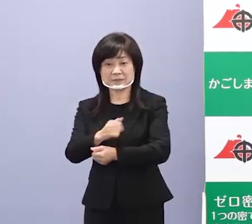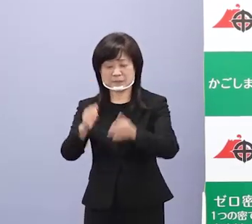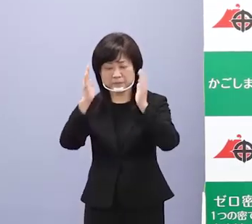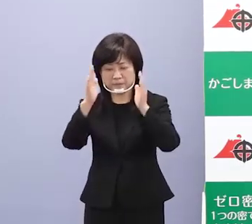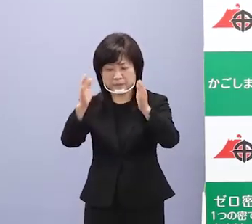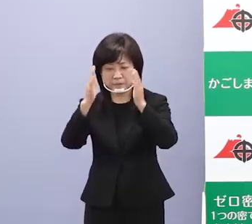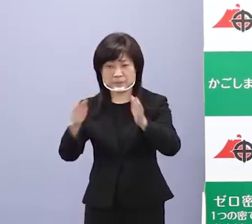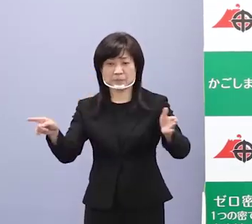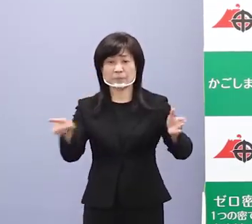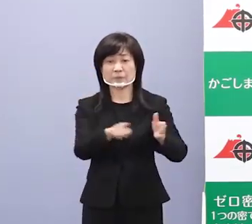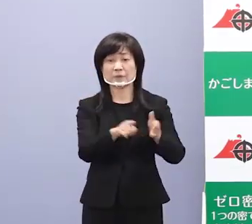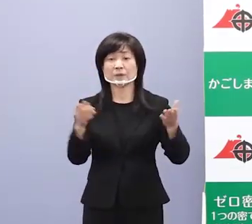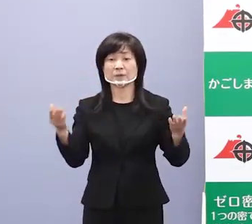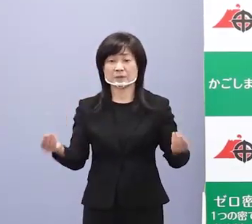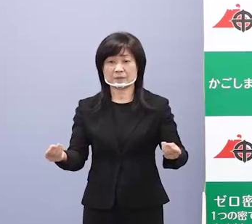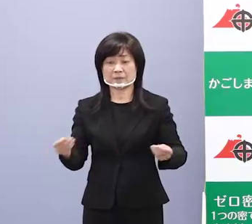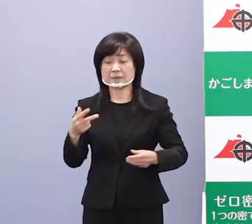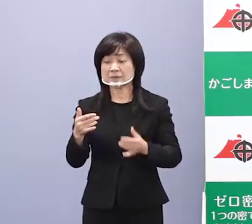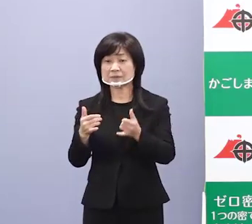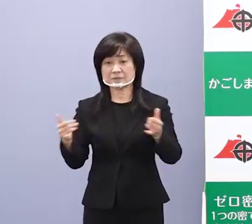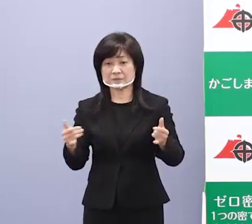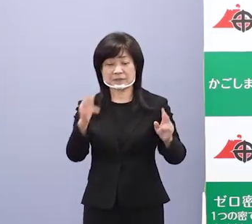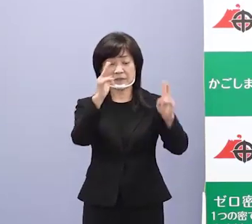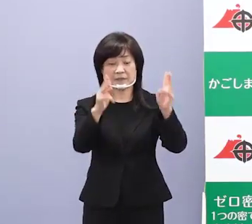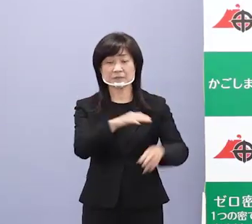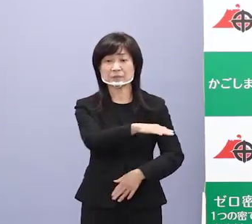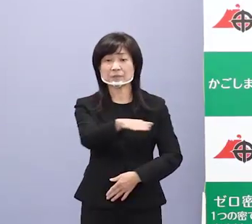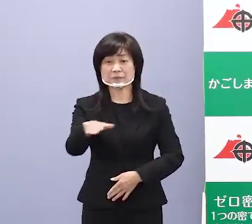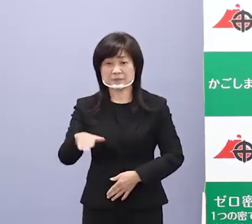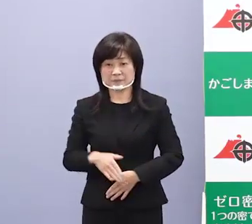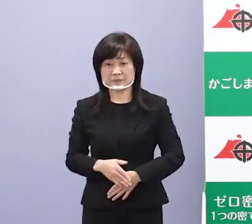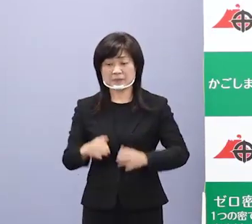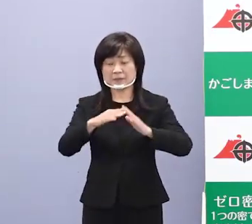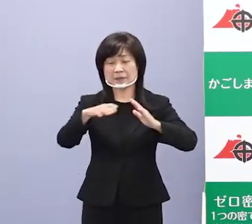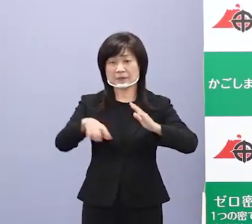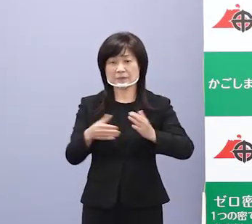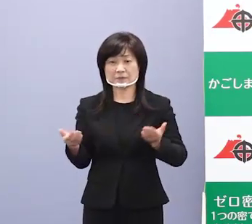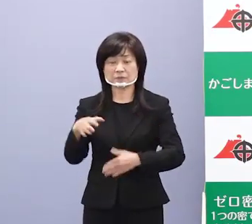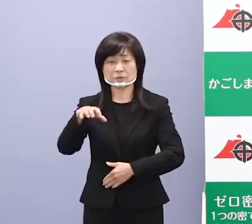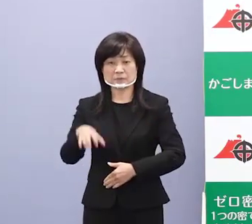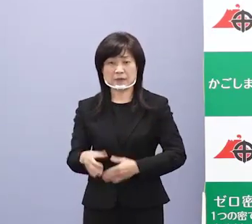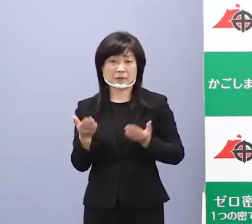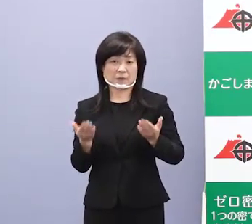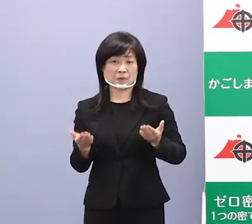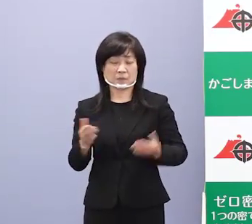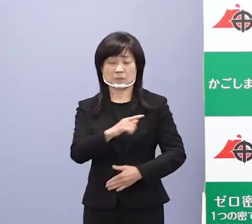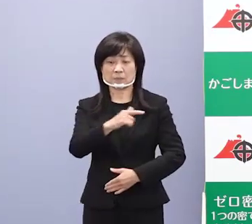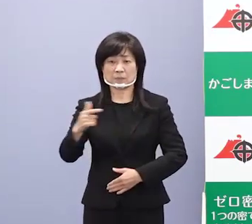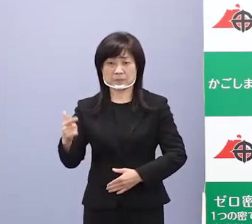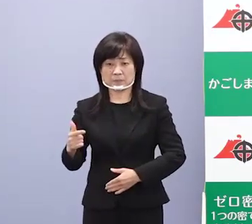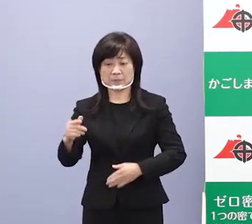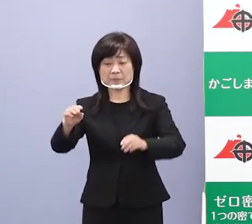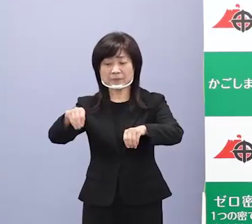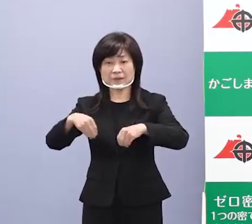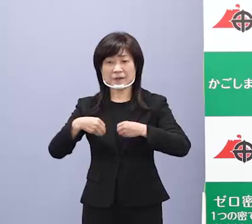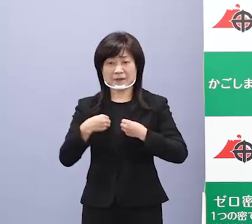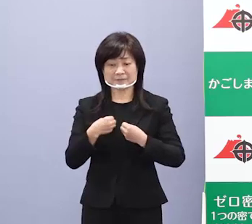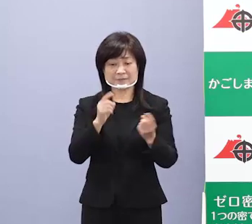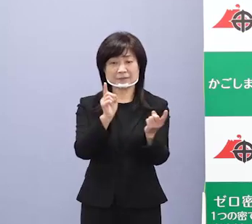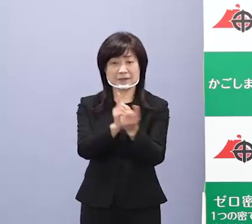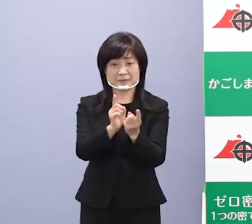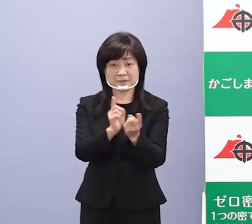ました。市民や事業者の皆様には、ご家庭や職場、学校などでの感染対策をは